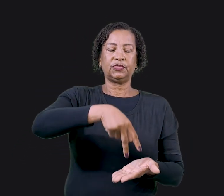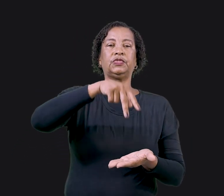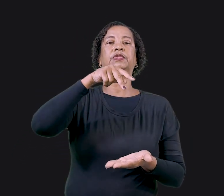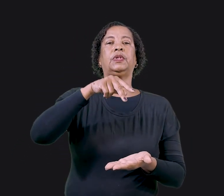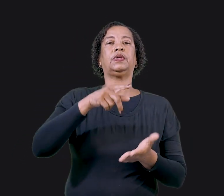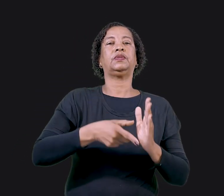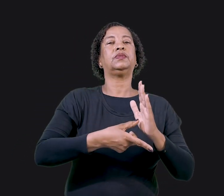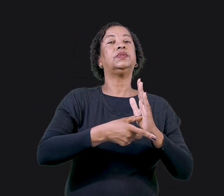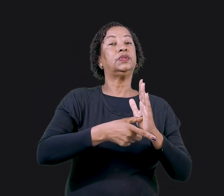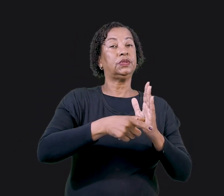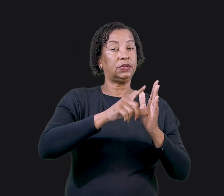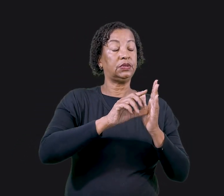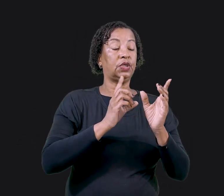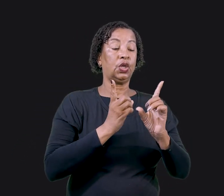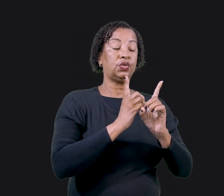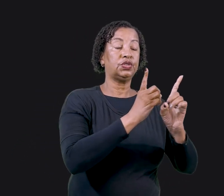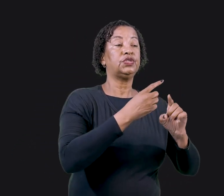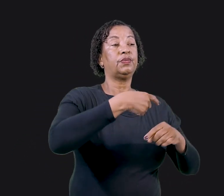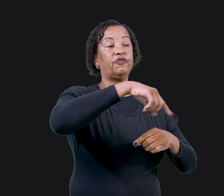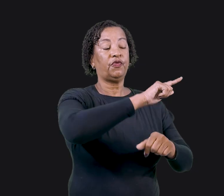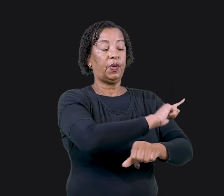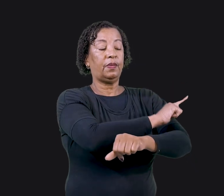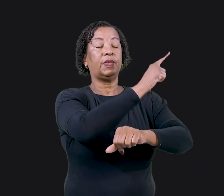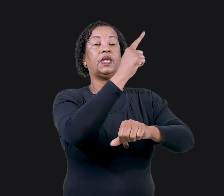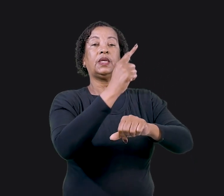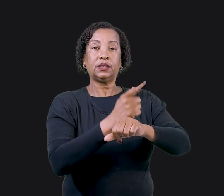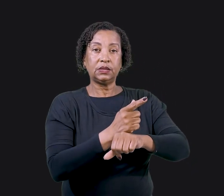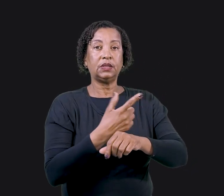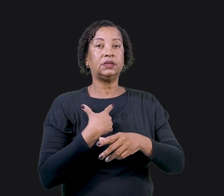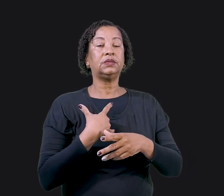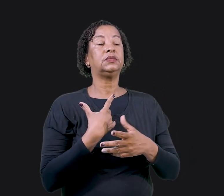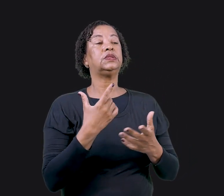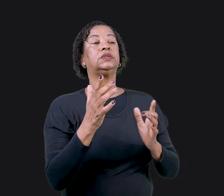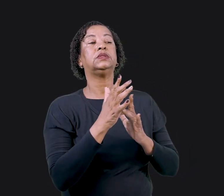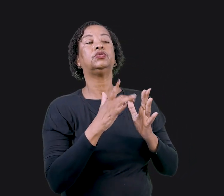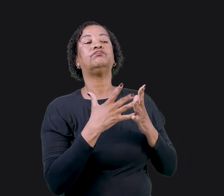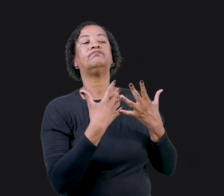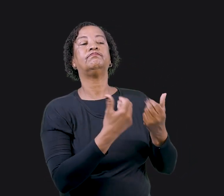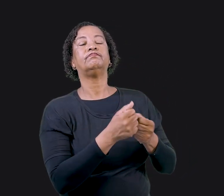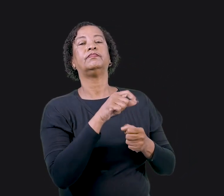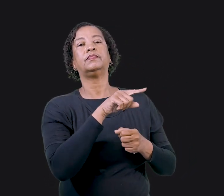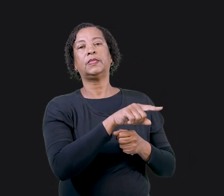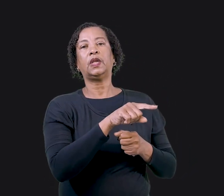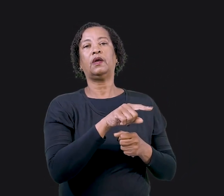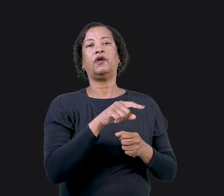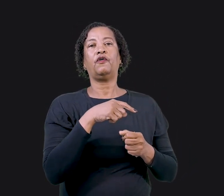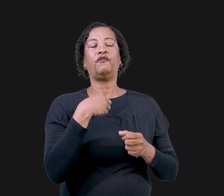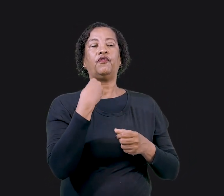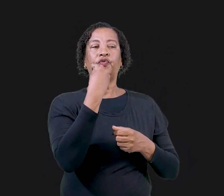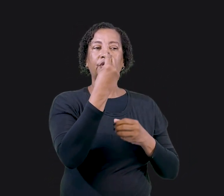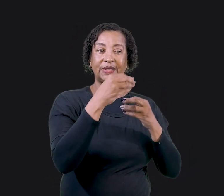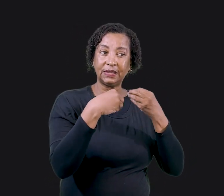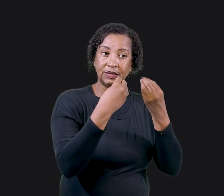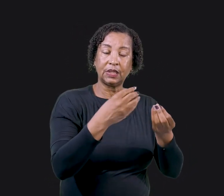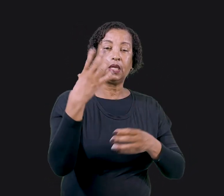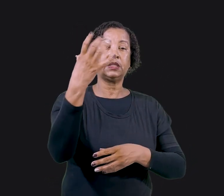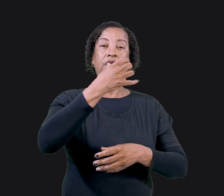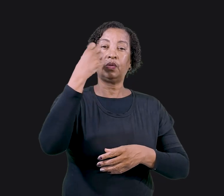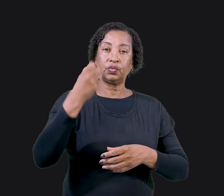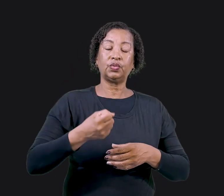ressurgido. 500 discípulos foram para a Galiléia e receberam de Jesus o grande comissionamento. Foi-me dada toda a